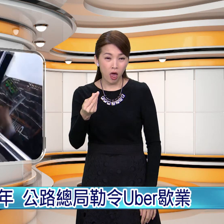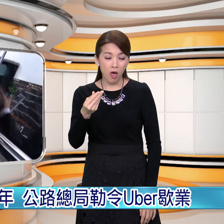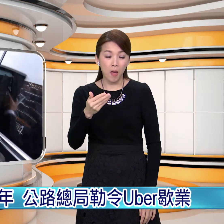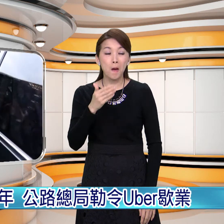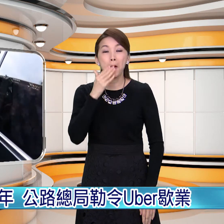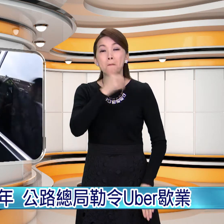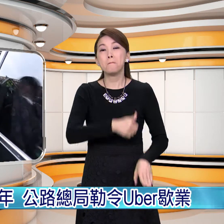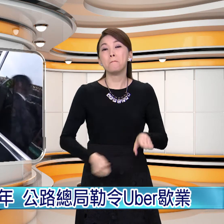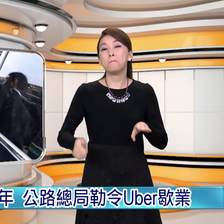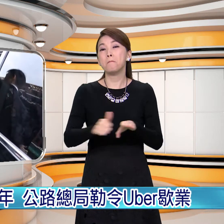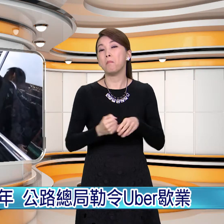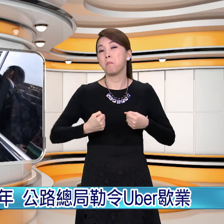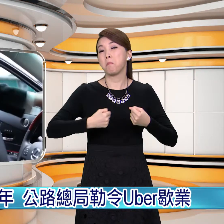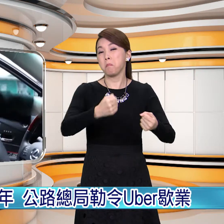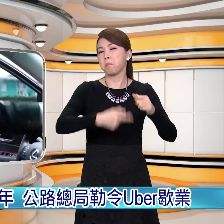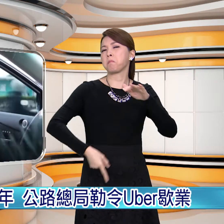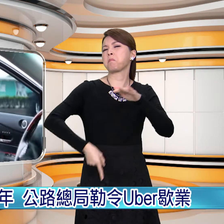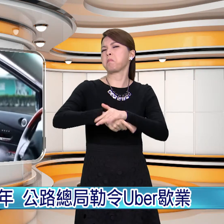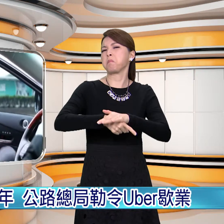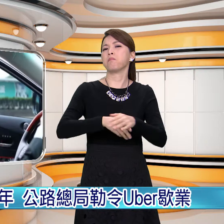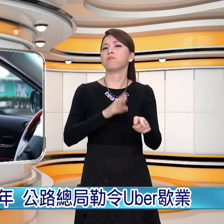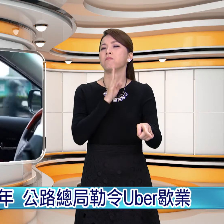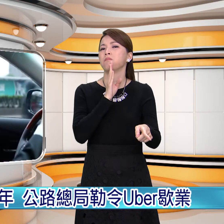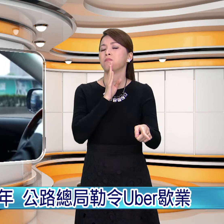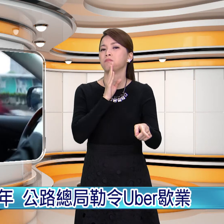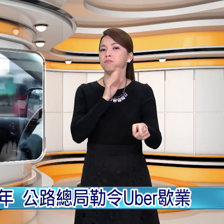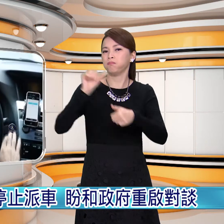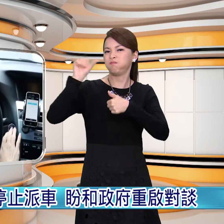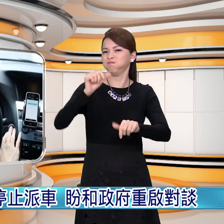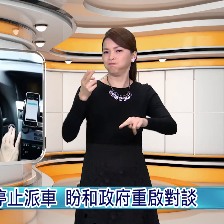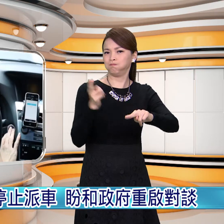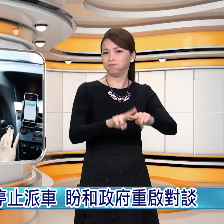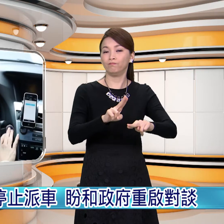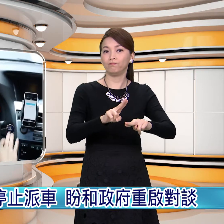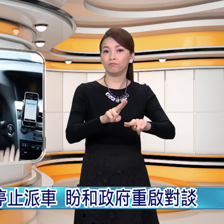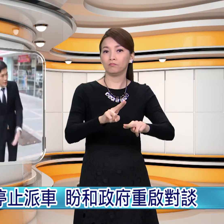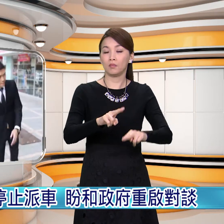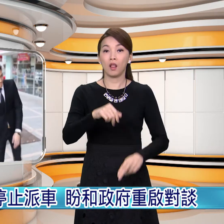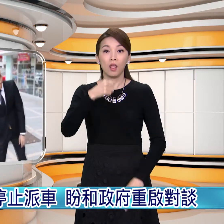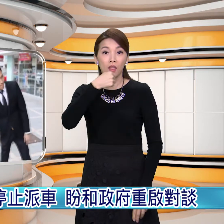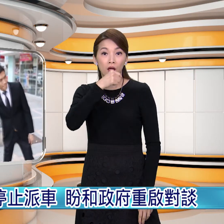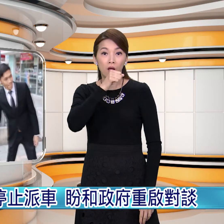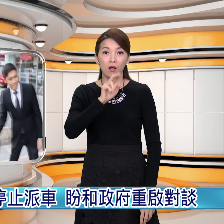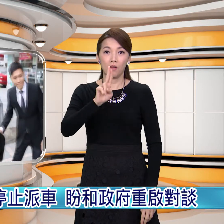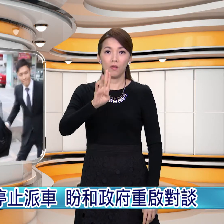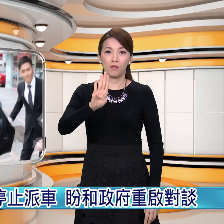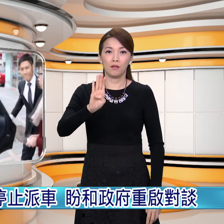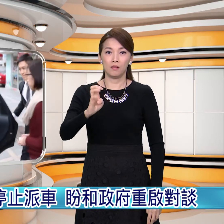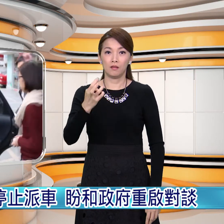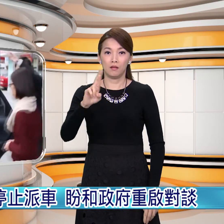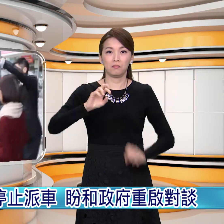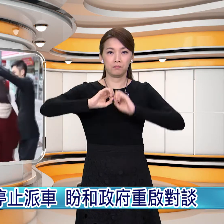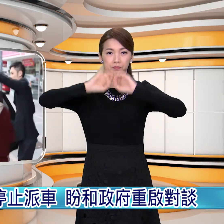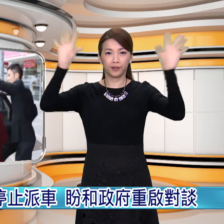业。而对此，台湾 Uber 回应，从下个礼拜五2月10号开